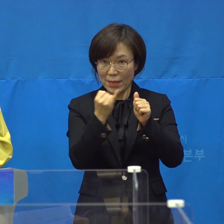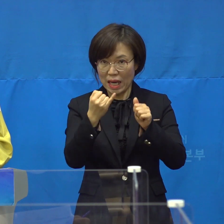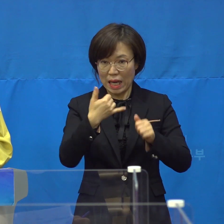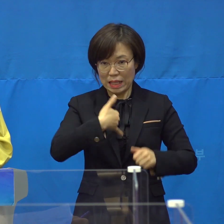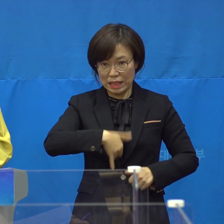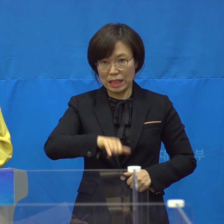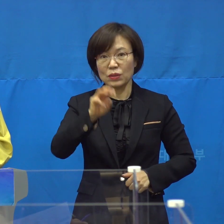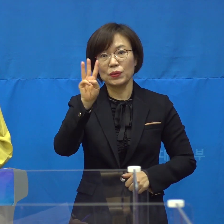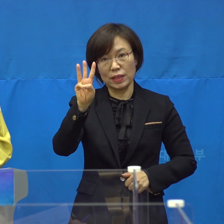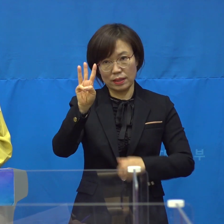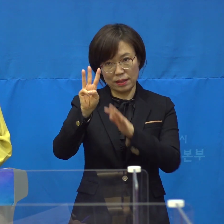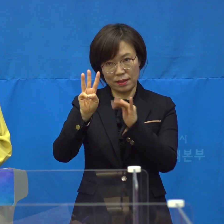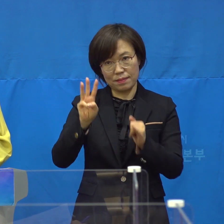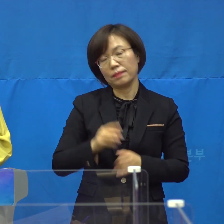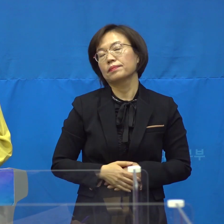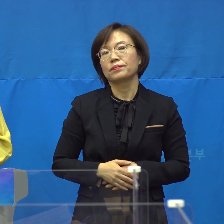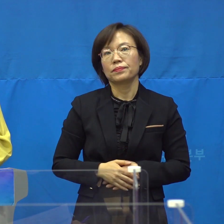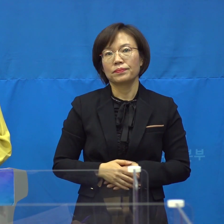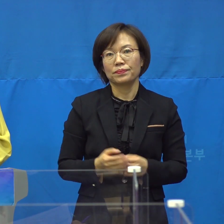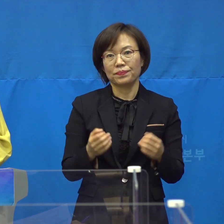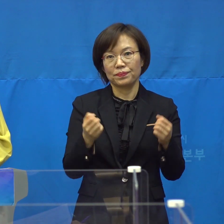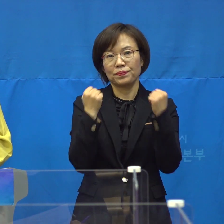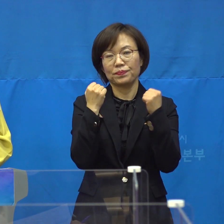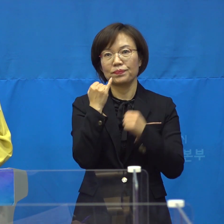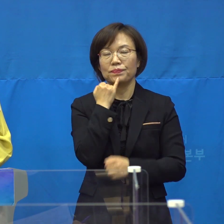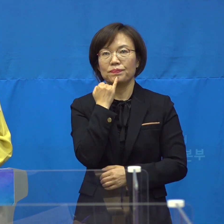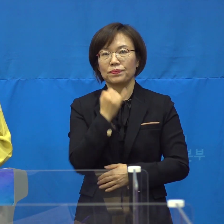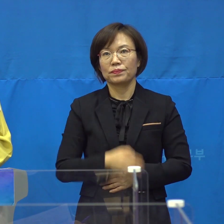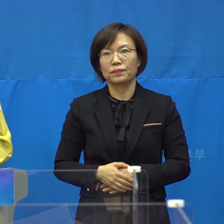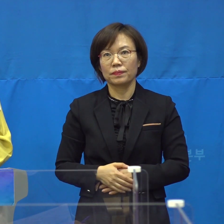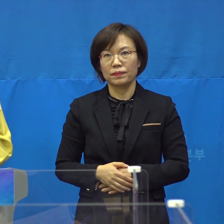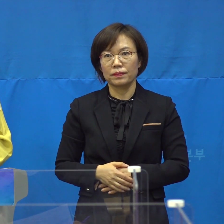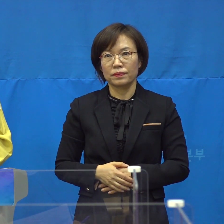자녀 3명이 있습니다. 건강 상태는 양호합니다.